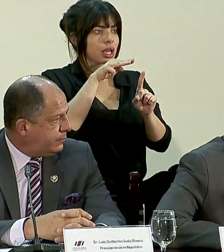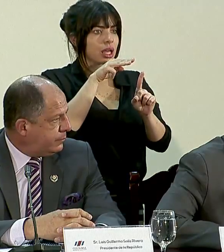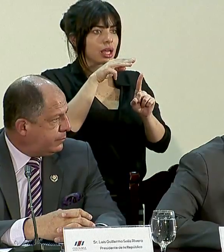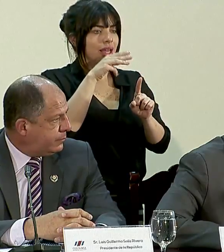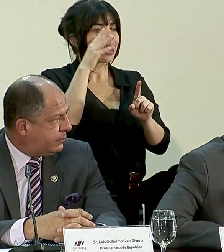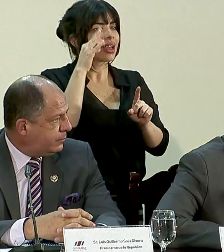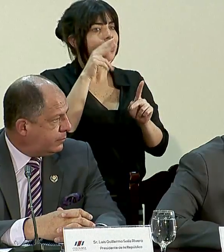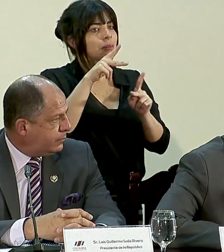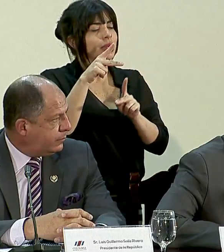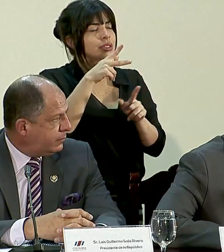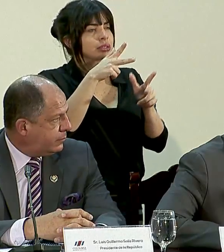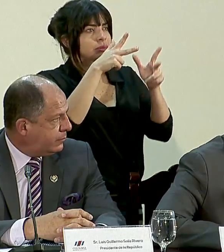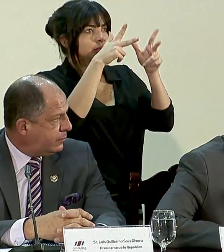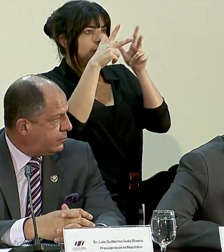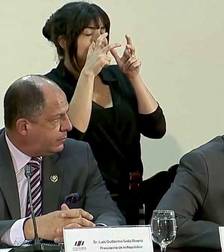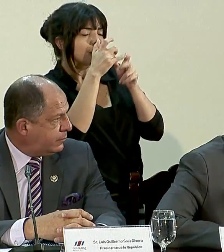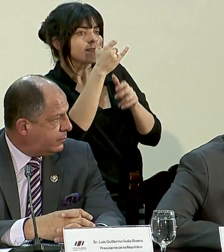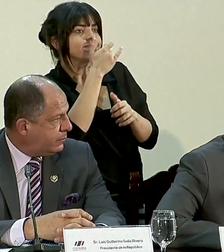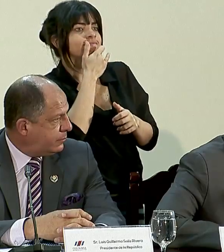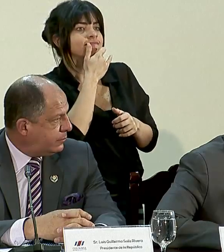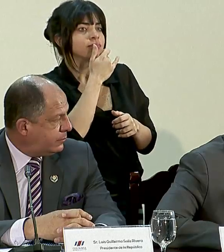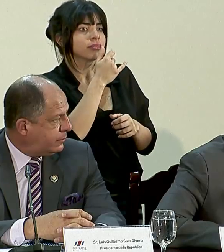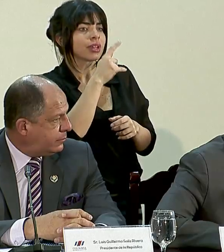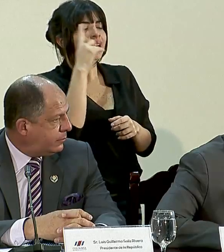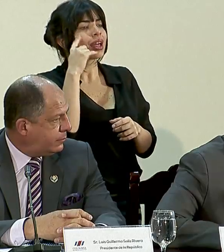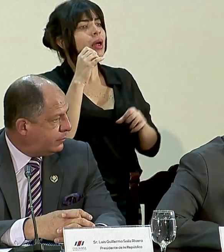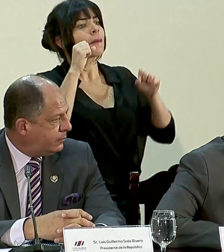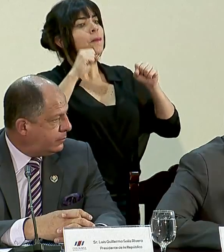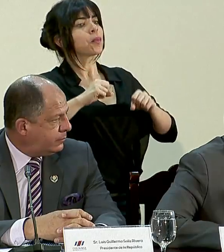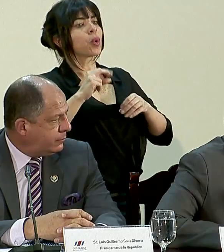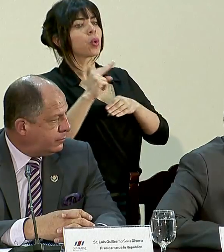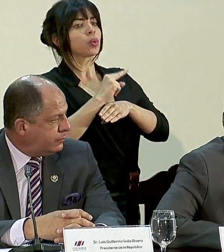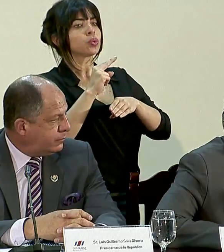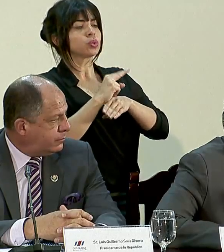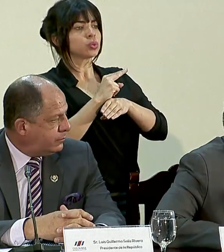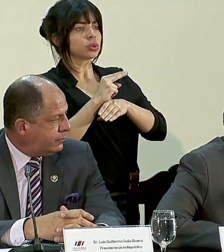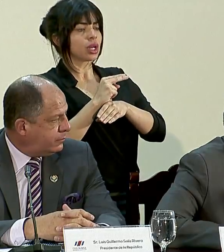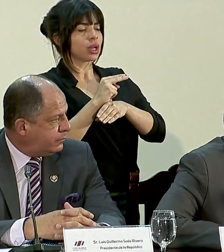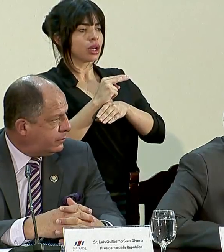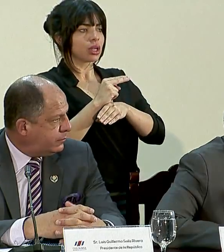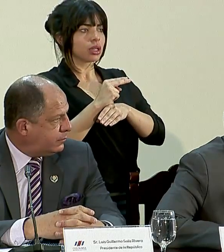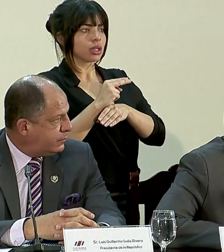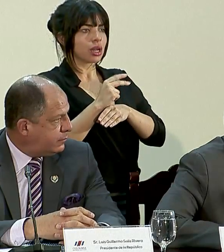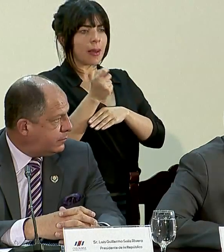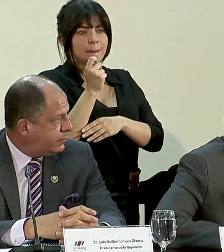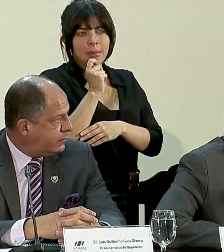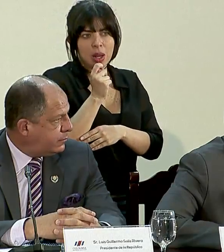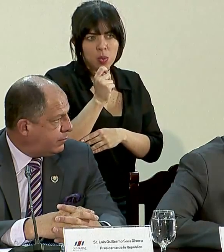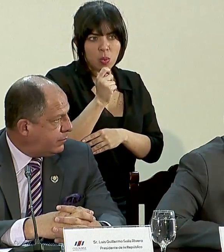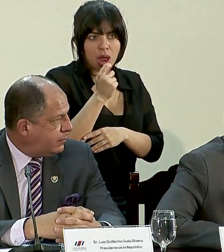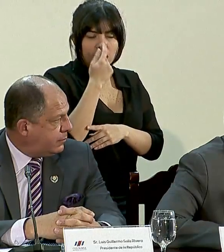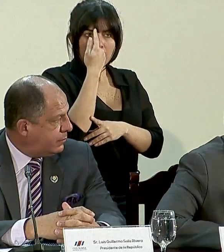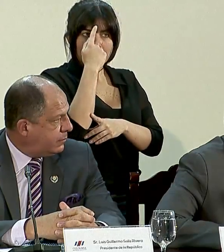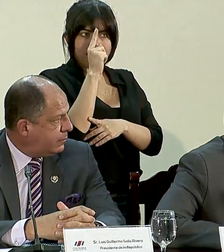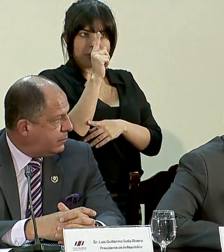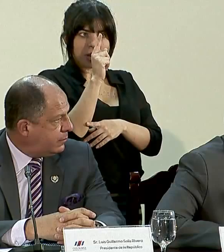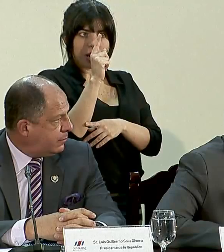erróneo en el sentido de que se puede utilizar la marihuana para